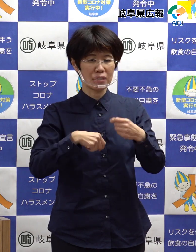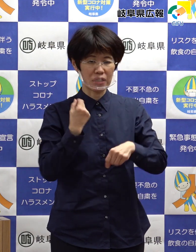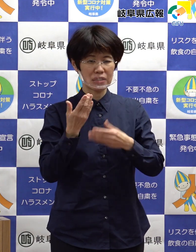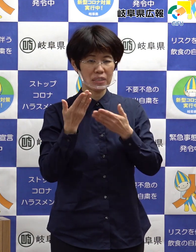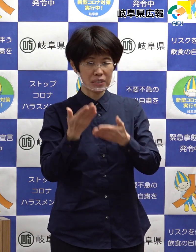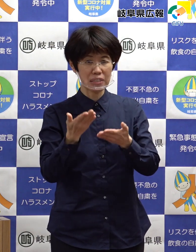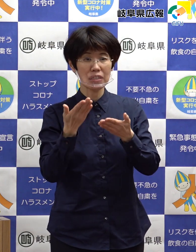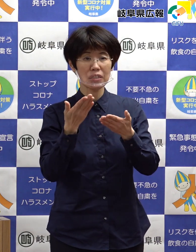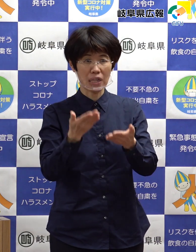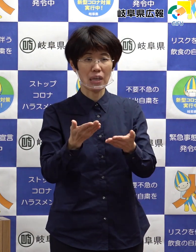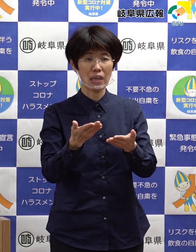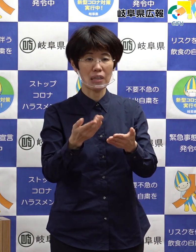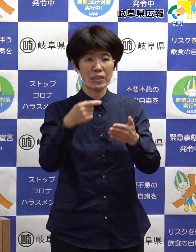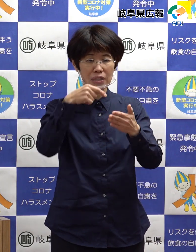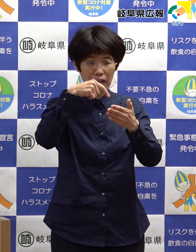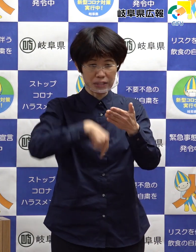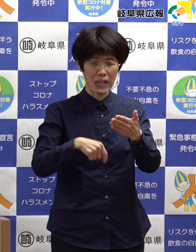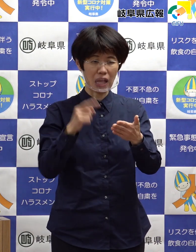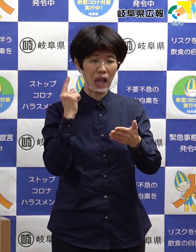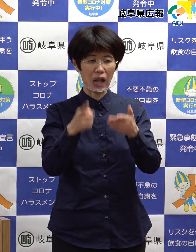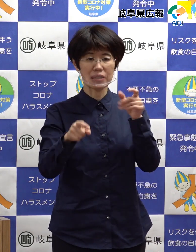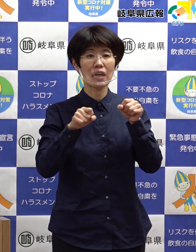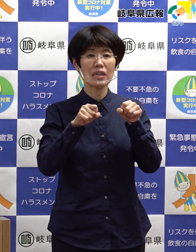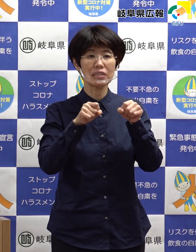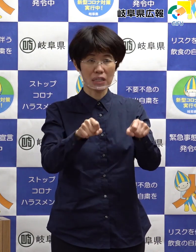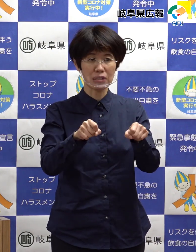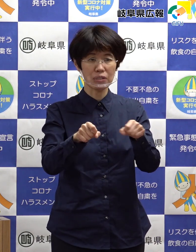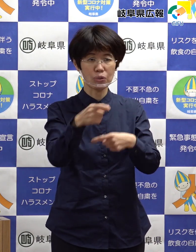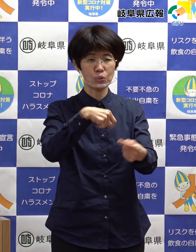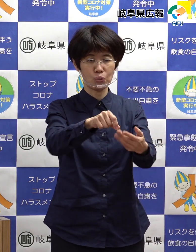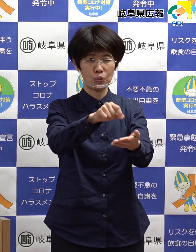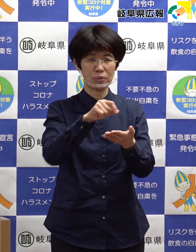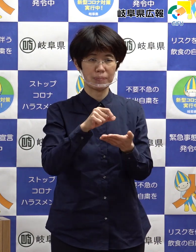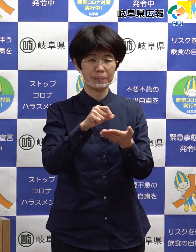、でその上で判断したということですけれども、